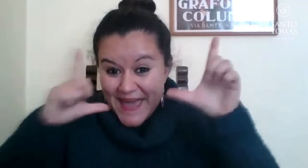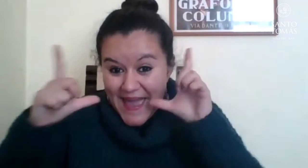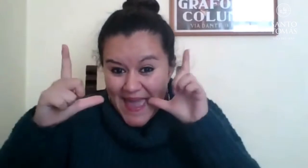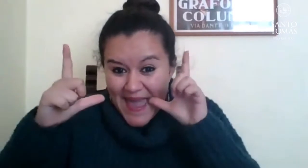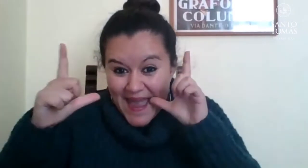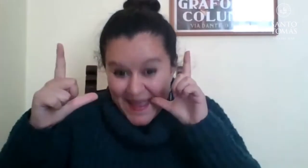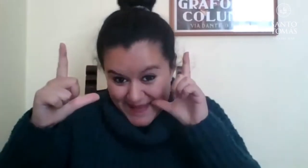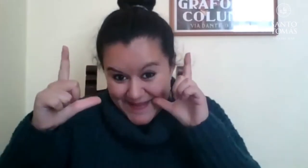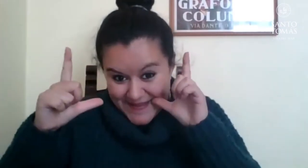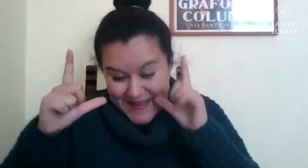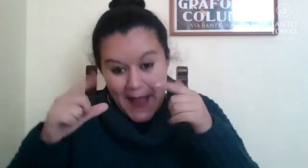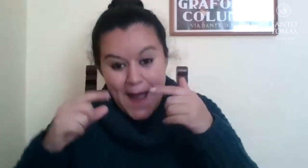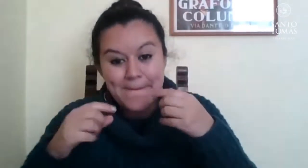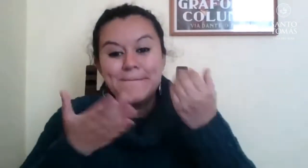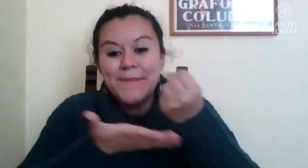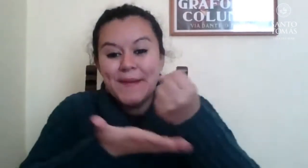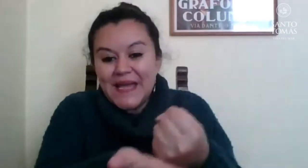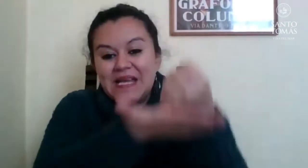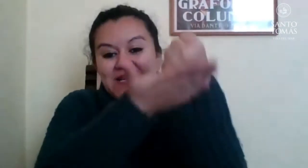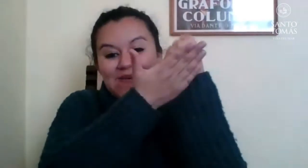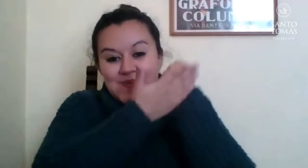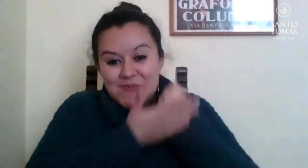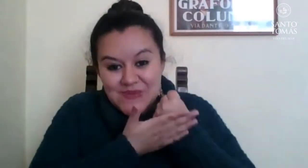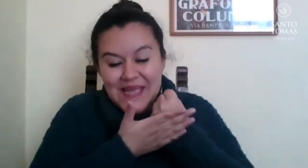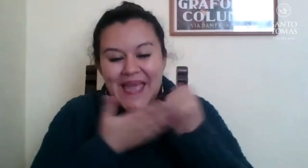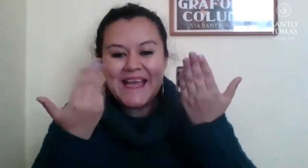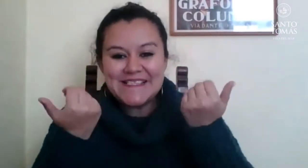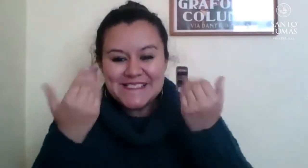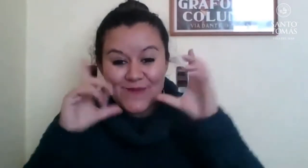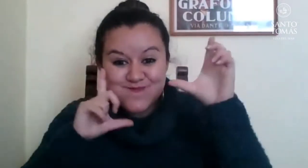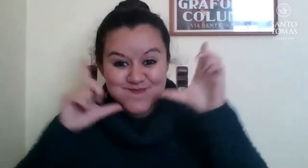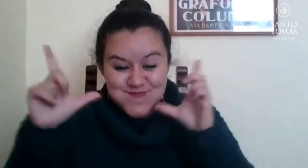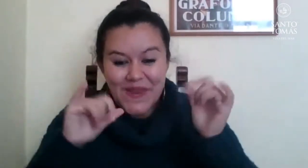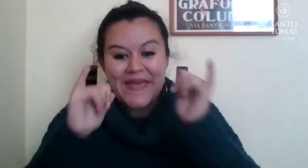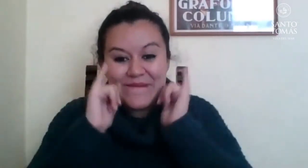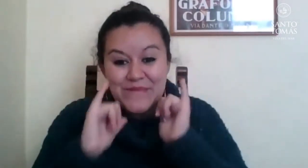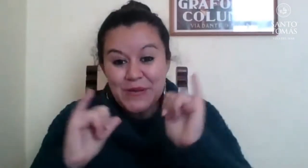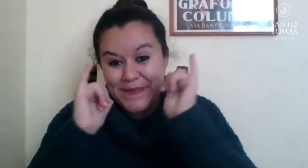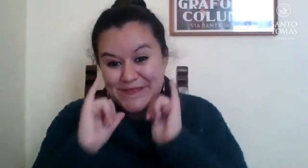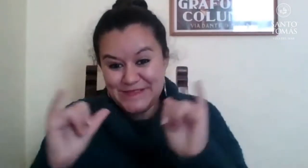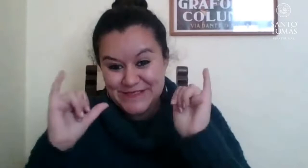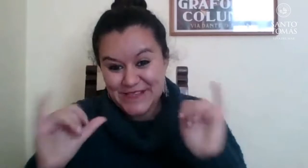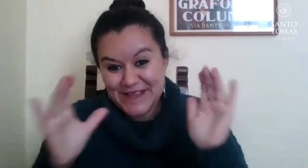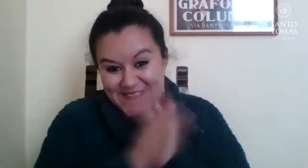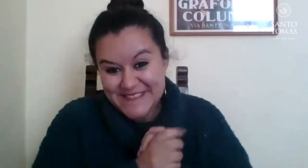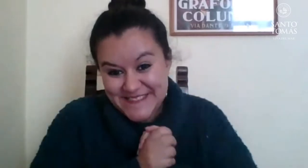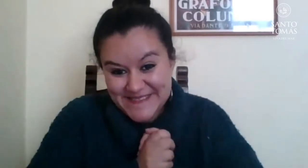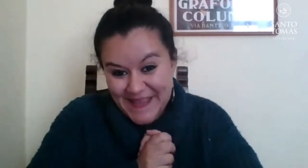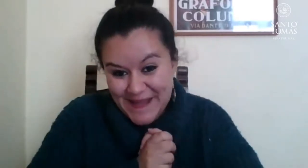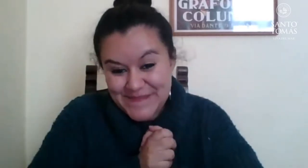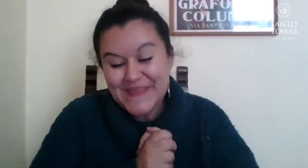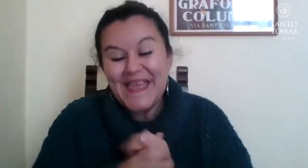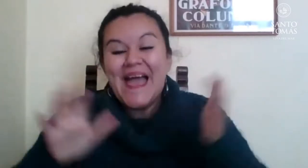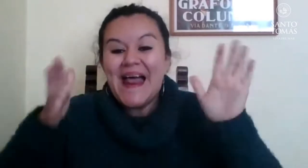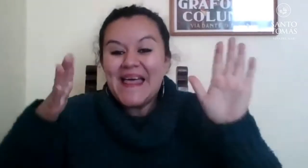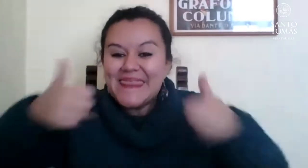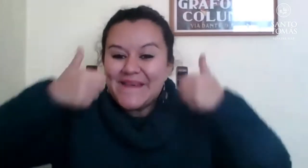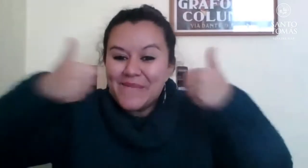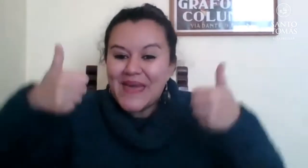vamos también mejorando el aprendizaje. Y nos van quedando grabadas las señas. Recuerden, por favor, el